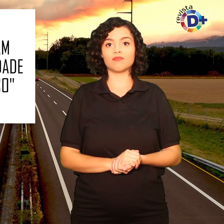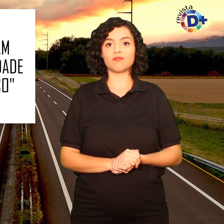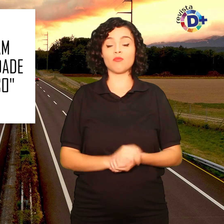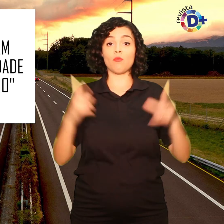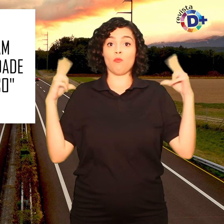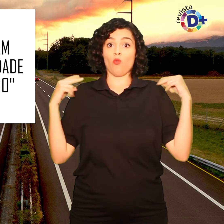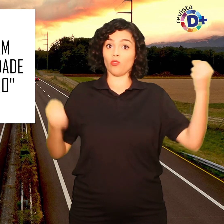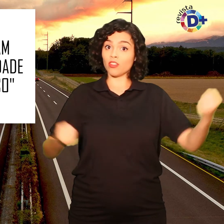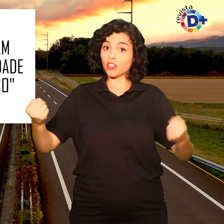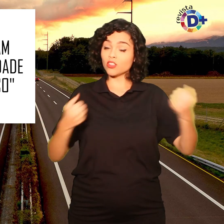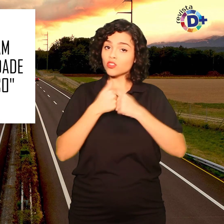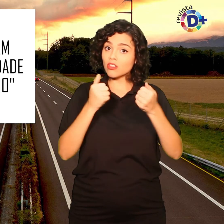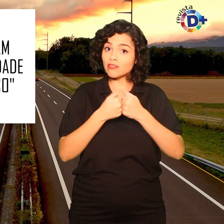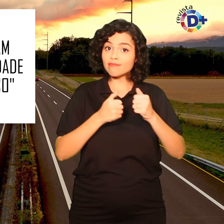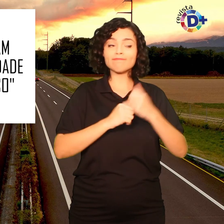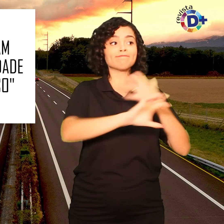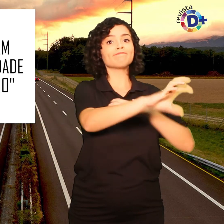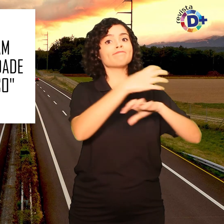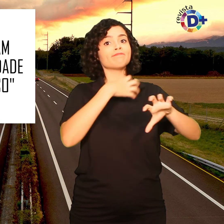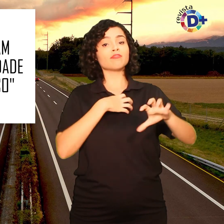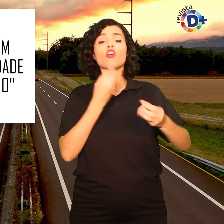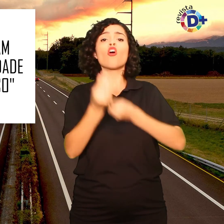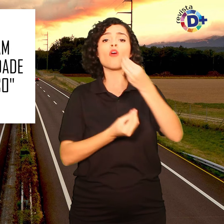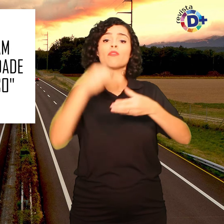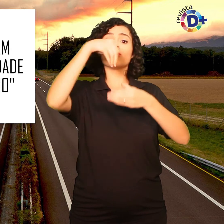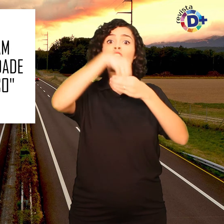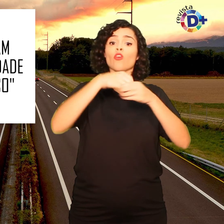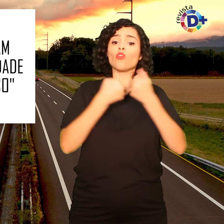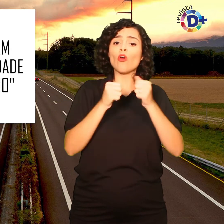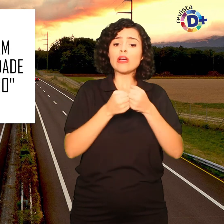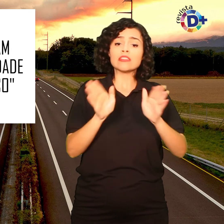motoristas vivenciam desafios da acessibilidade no transporte público